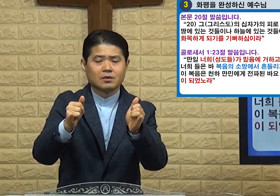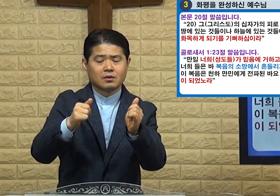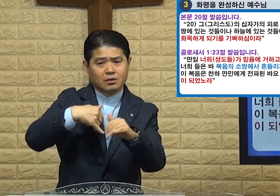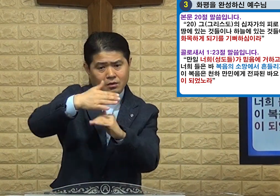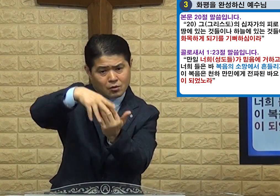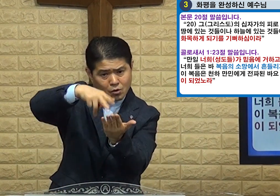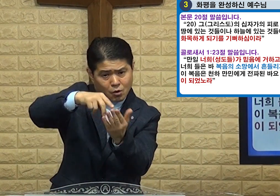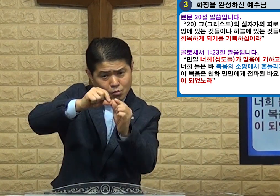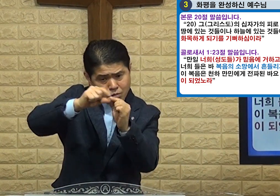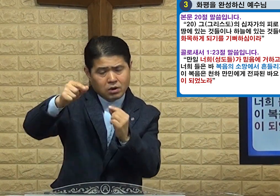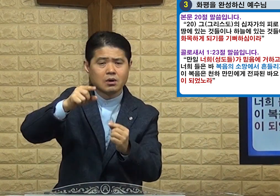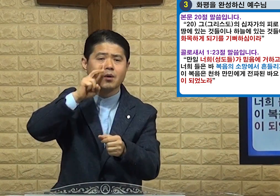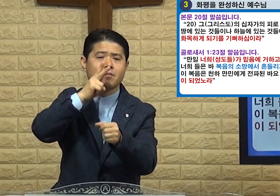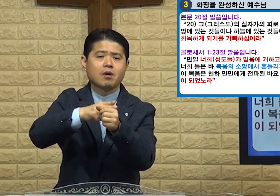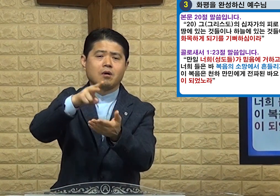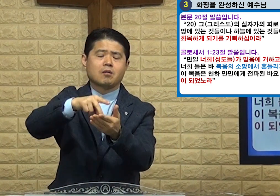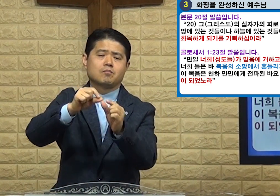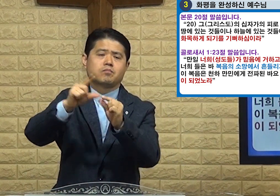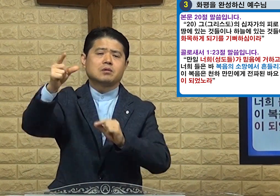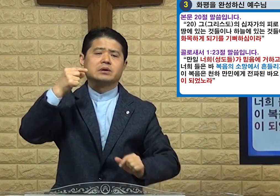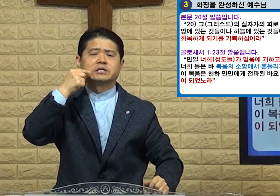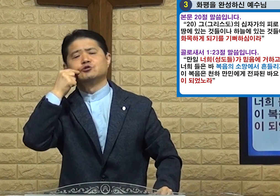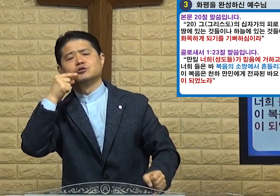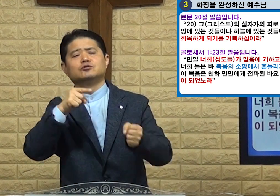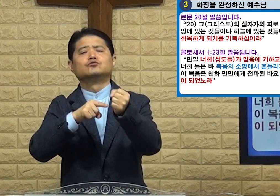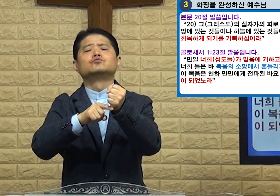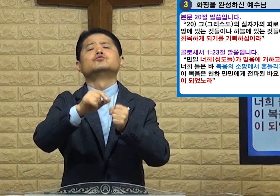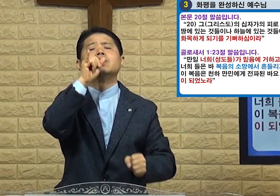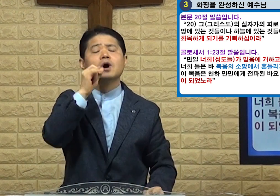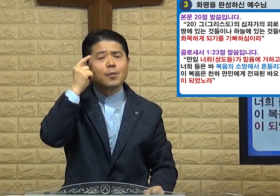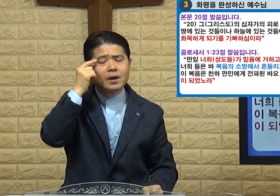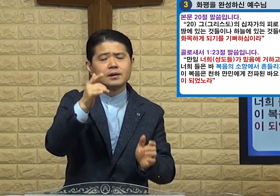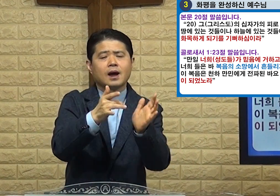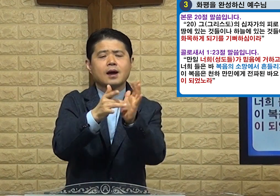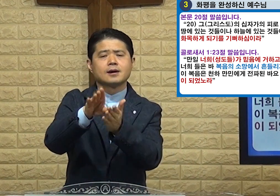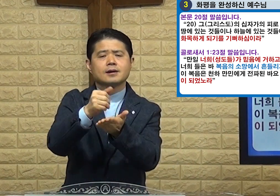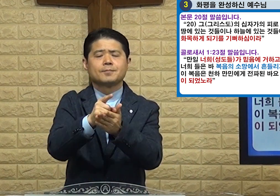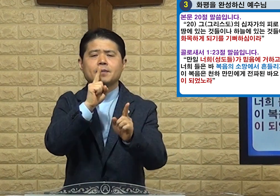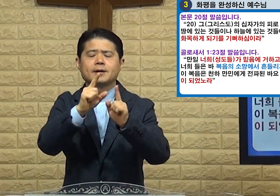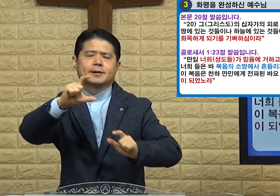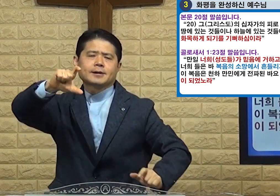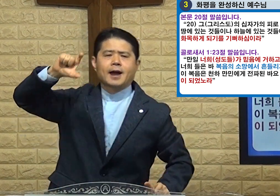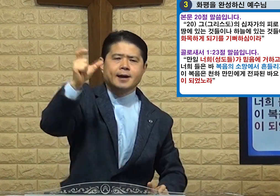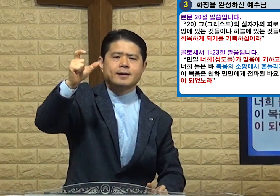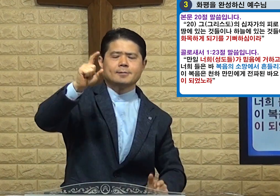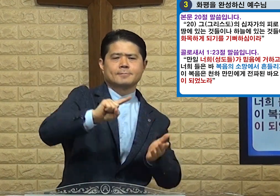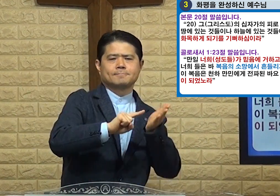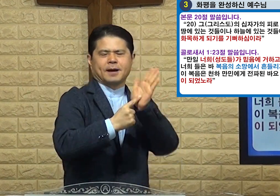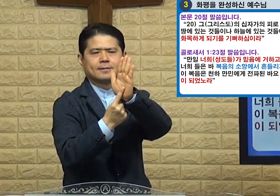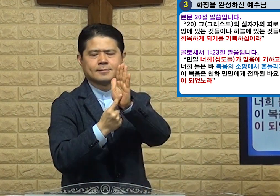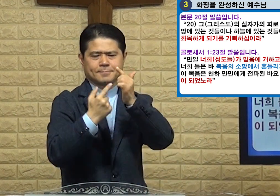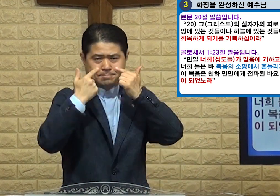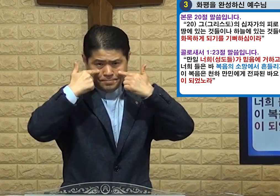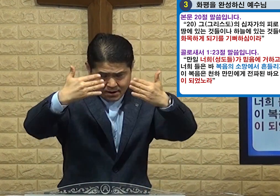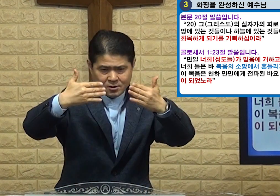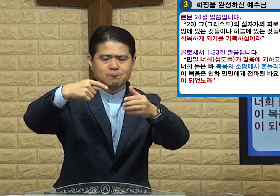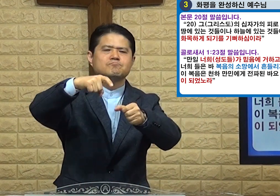이 거룩한 이 교회로 바울의 서신을 통해서 예수님의 말씀을 더욱더